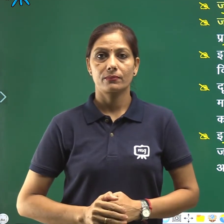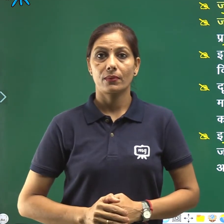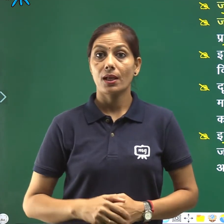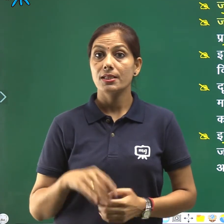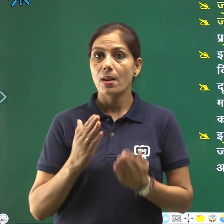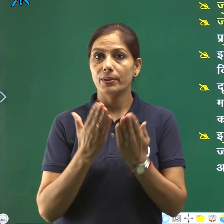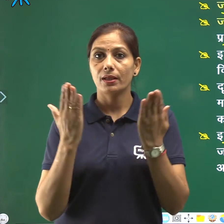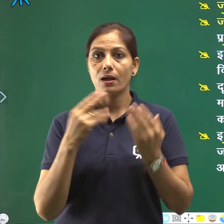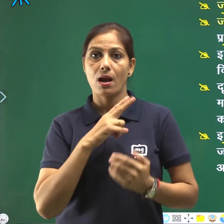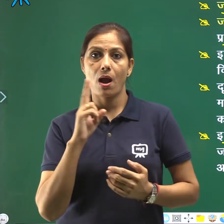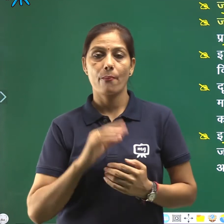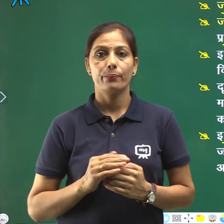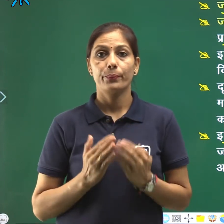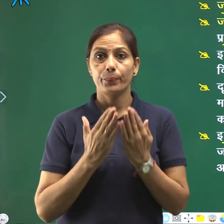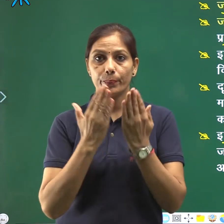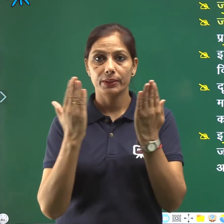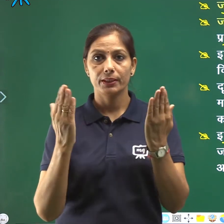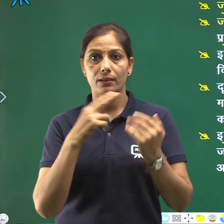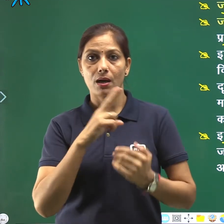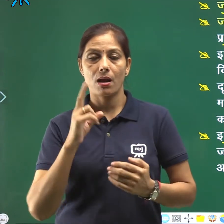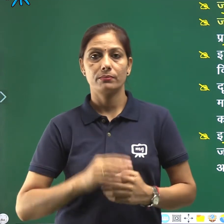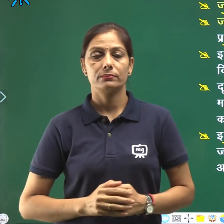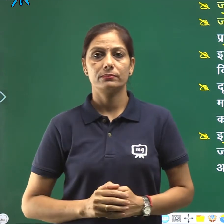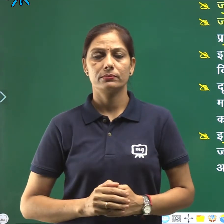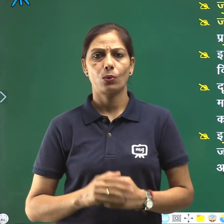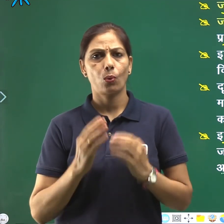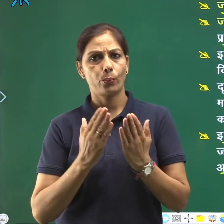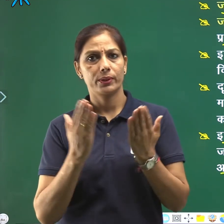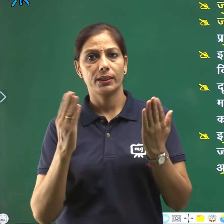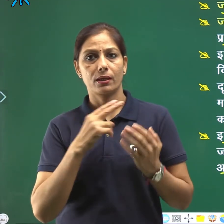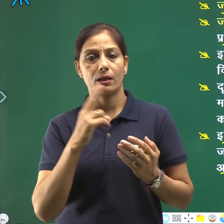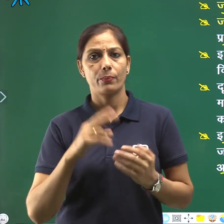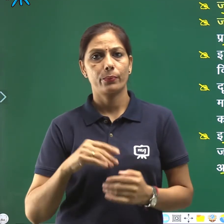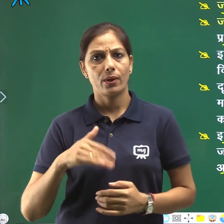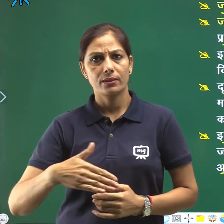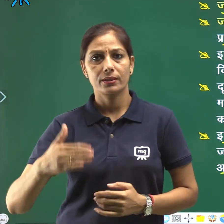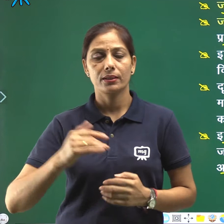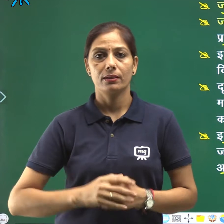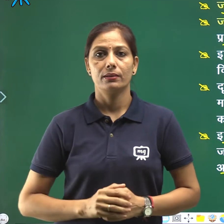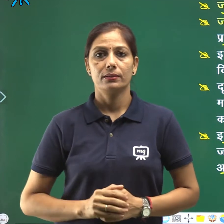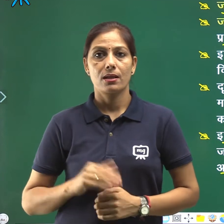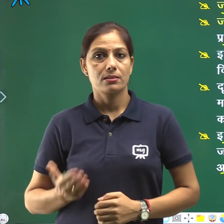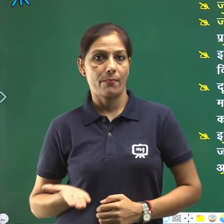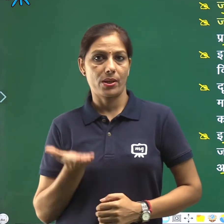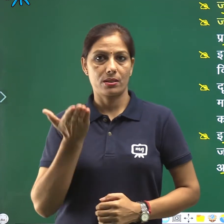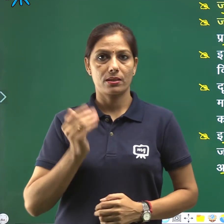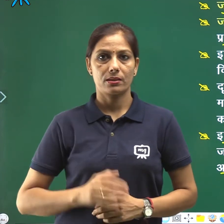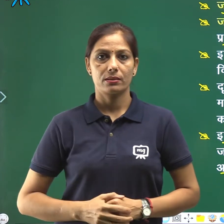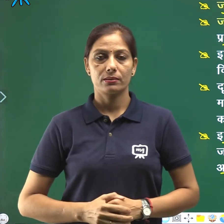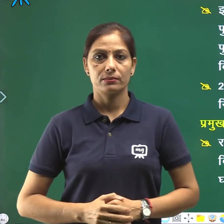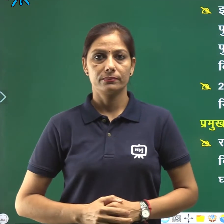सारिका, दैनिक जागरण और दैनिक भास्कर आदि का संपादन किया।